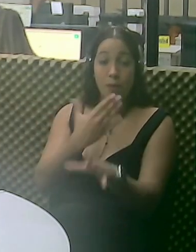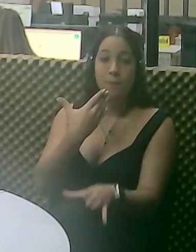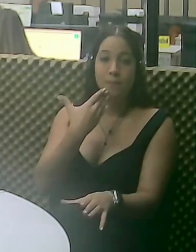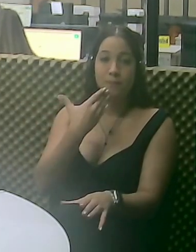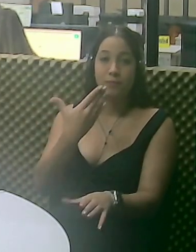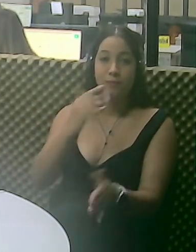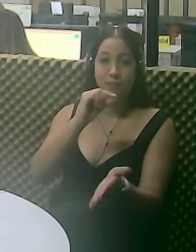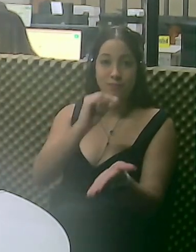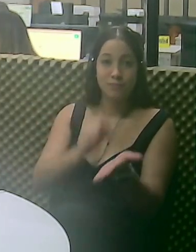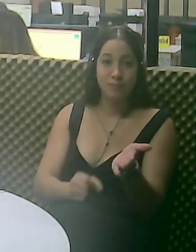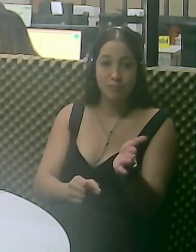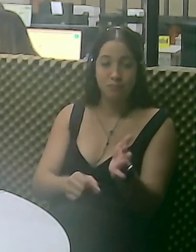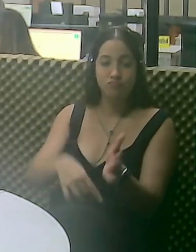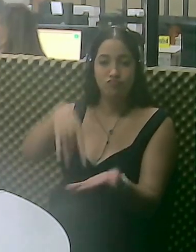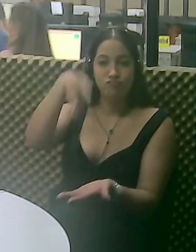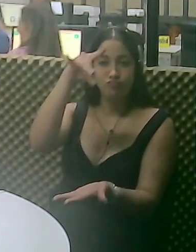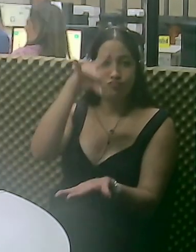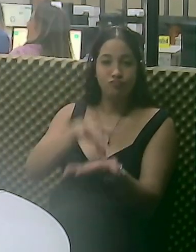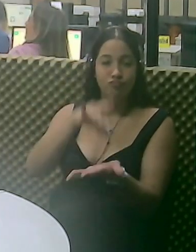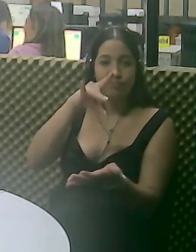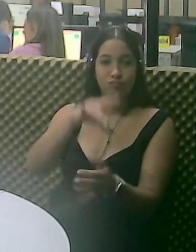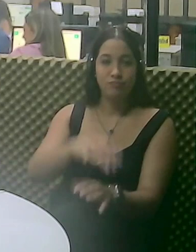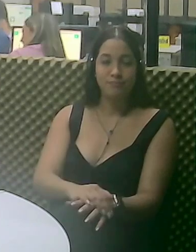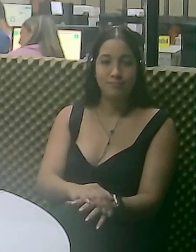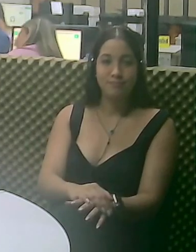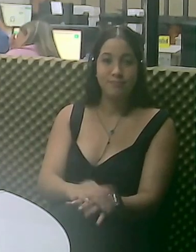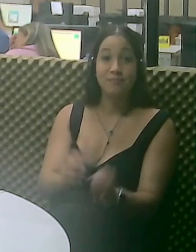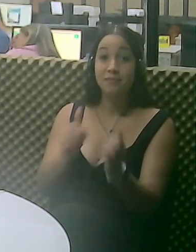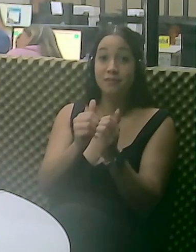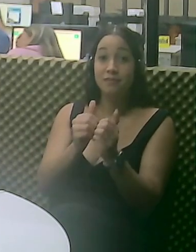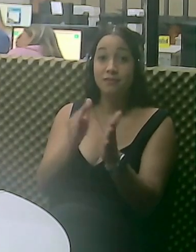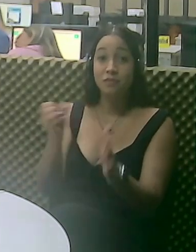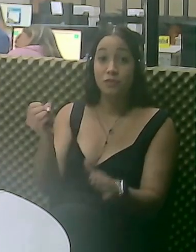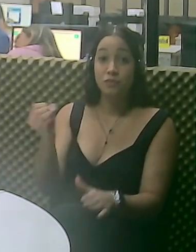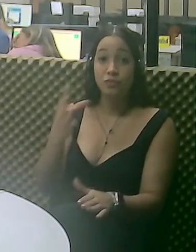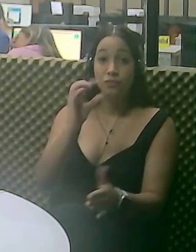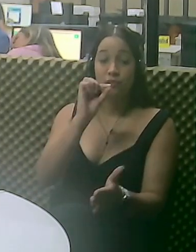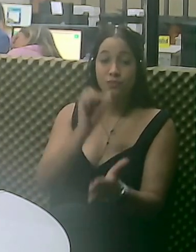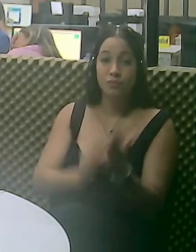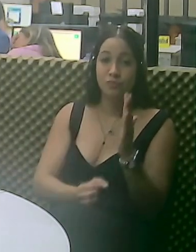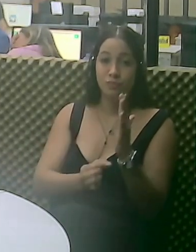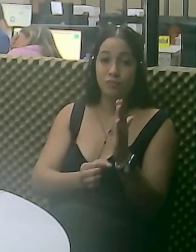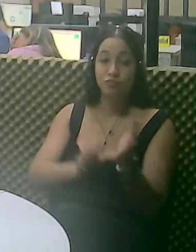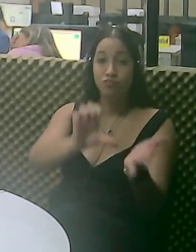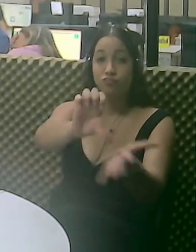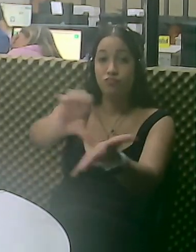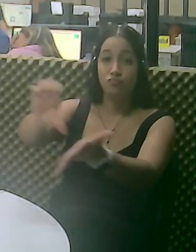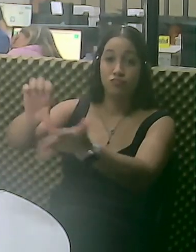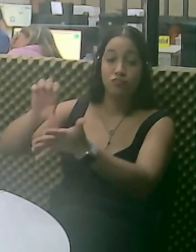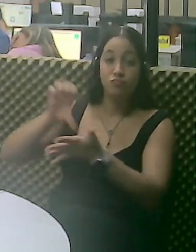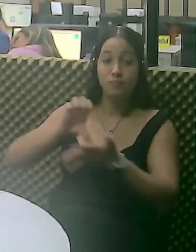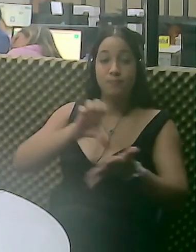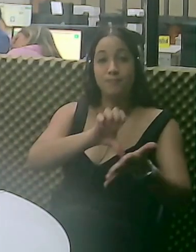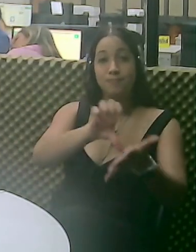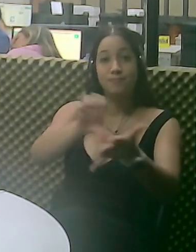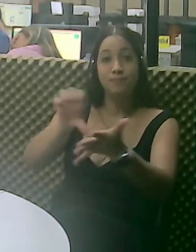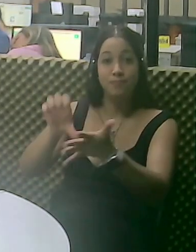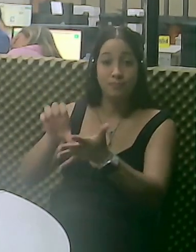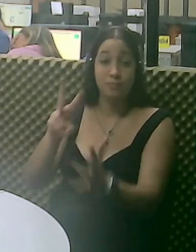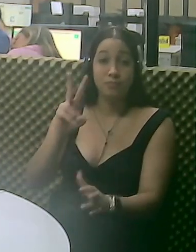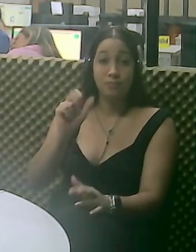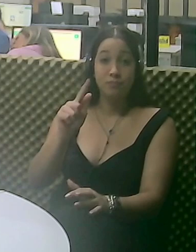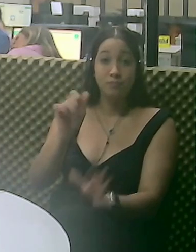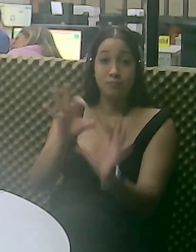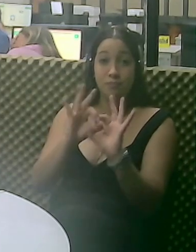de rematrícula será oficializada. A abertura de novas matrículas para aqueles núcleos e poliesportivos que tiverem